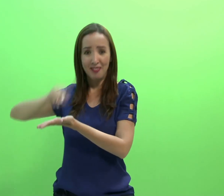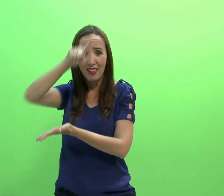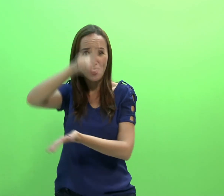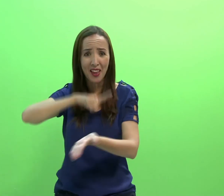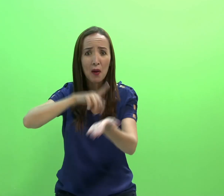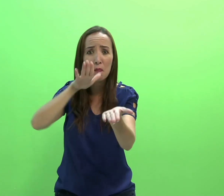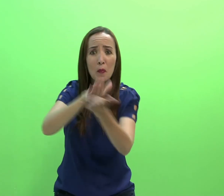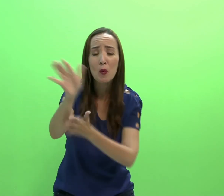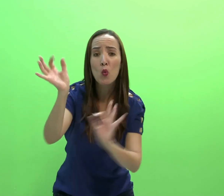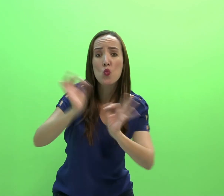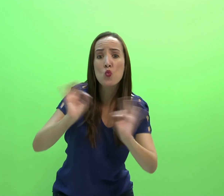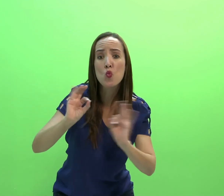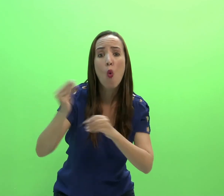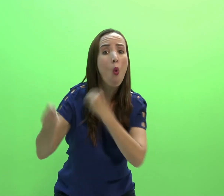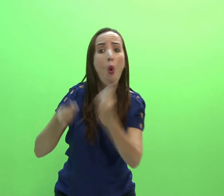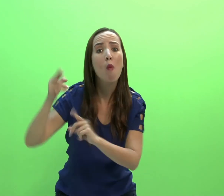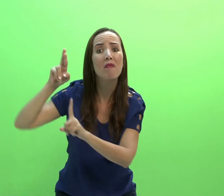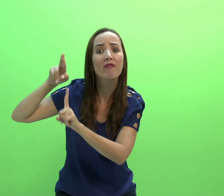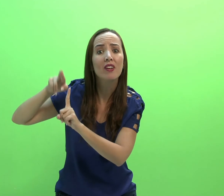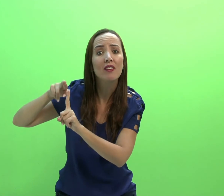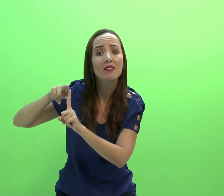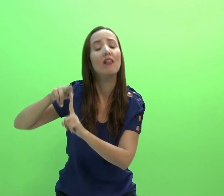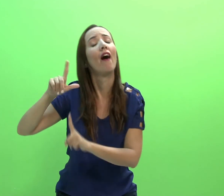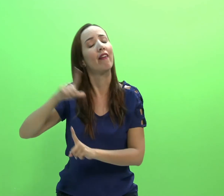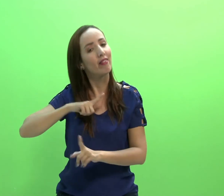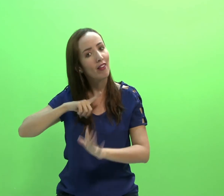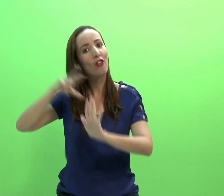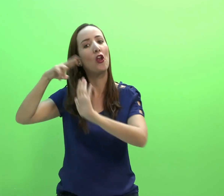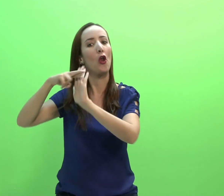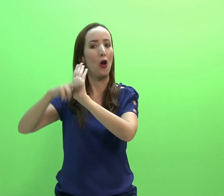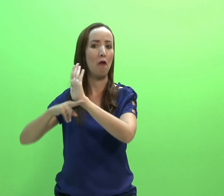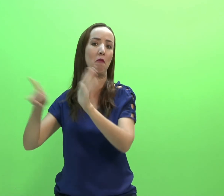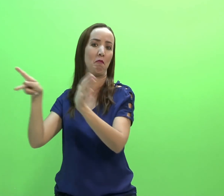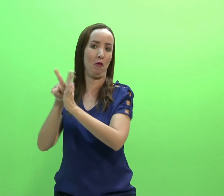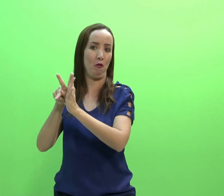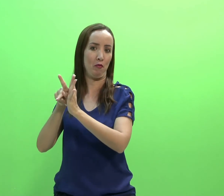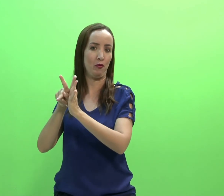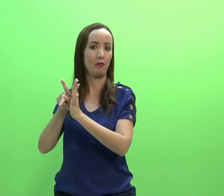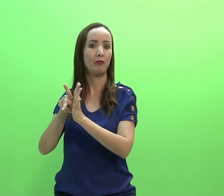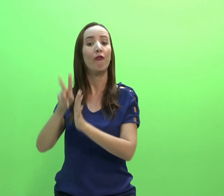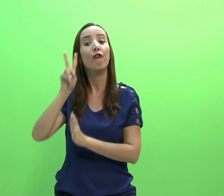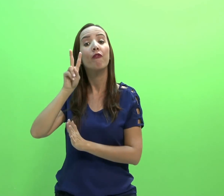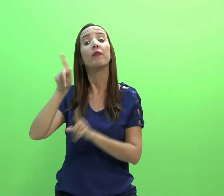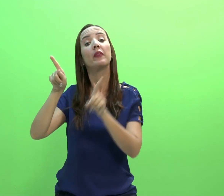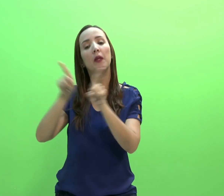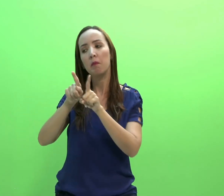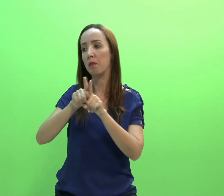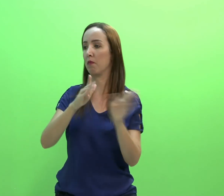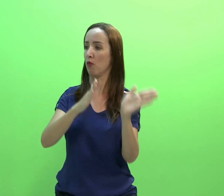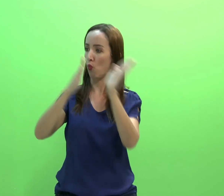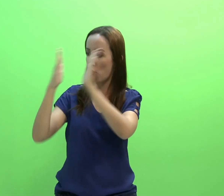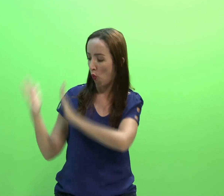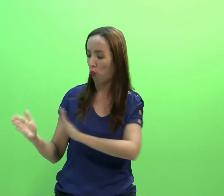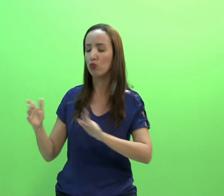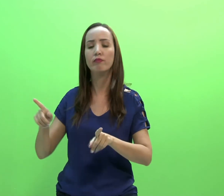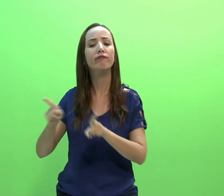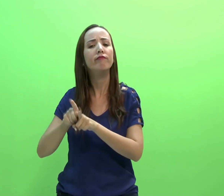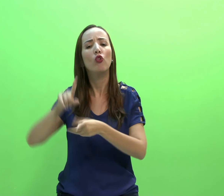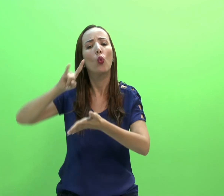interessa, então não houve publicação, mas o assunto foi interessante, eu preciso sim colocar essas referências.